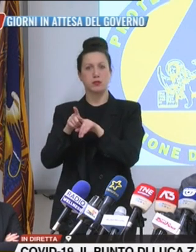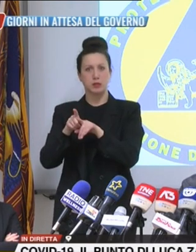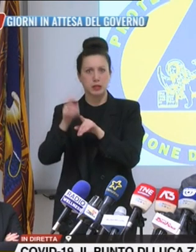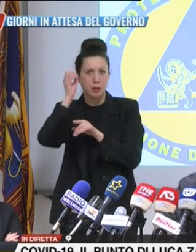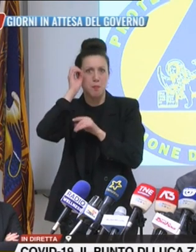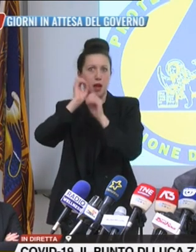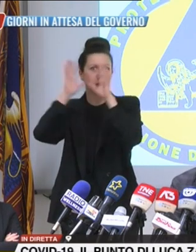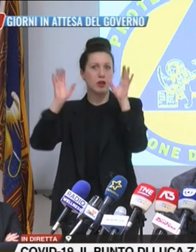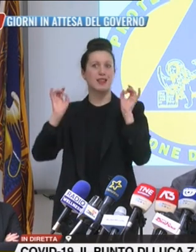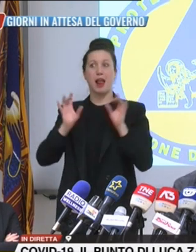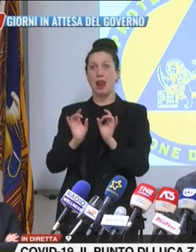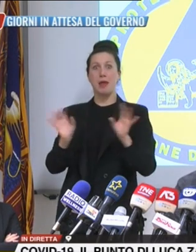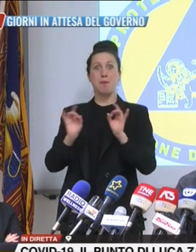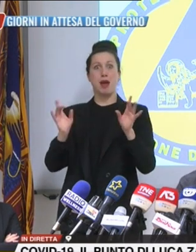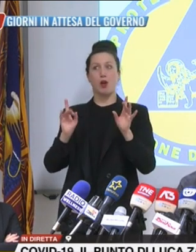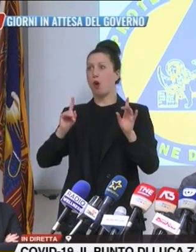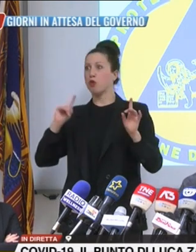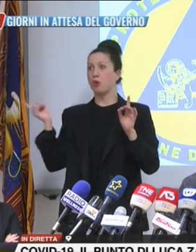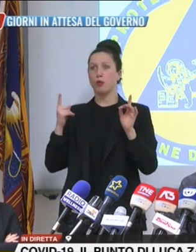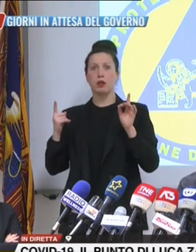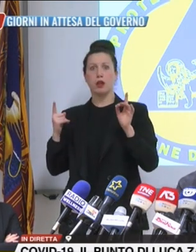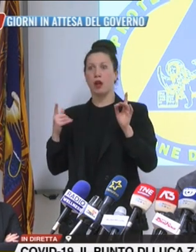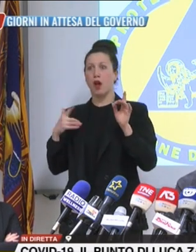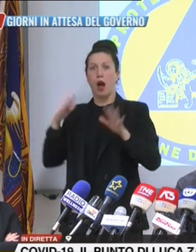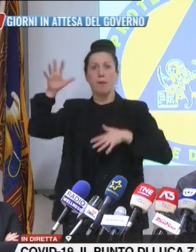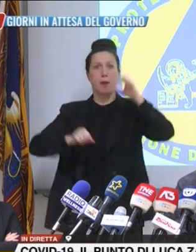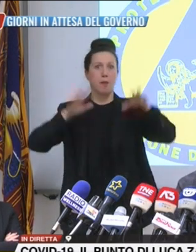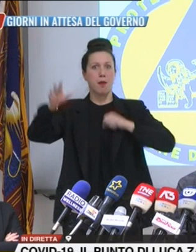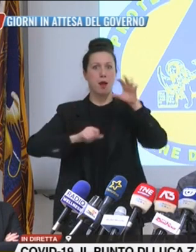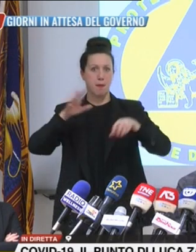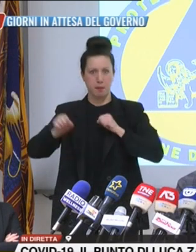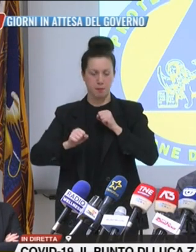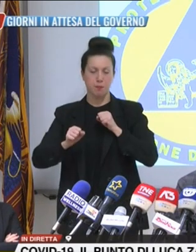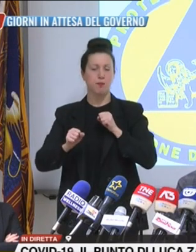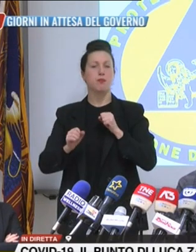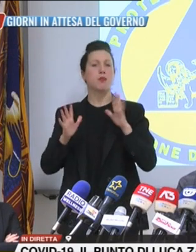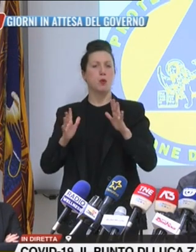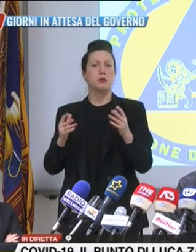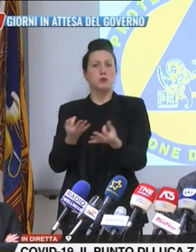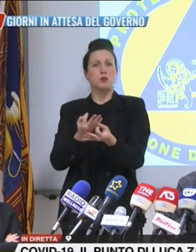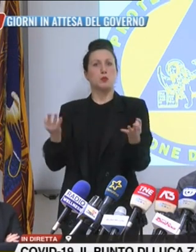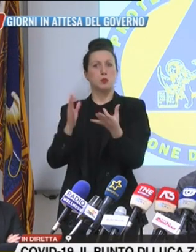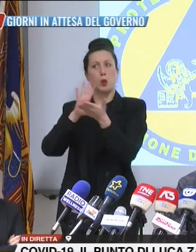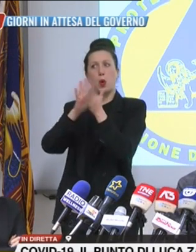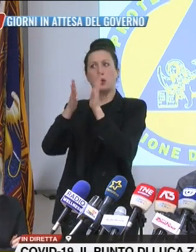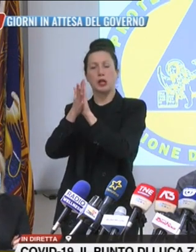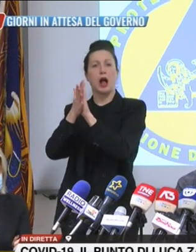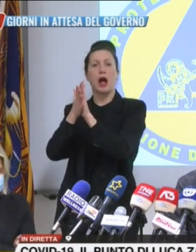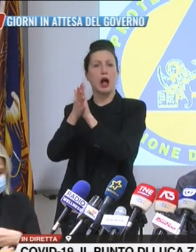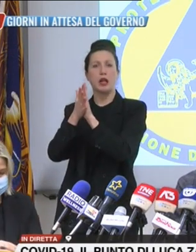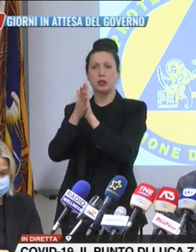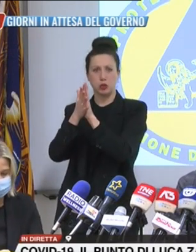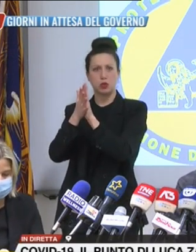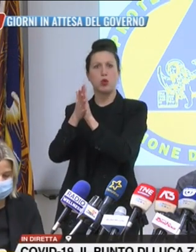terra sua. Quindi è giusto, perché ci sono comunità che hanno più potere contrattuale e altre purtroppo meno,